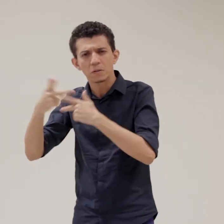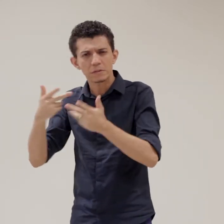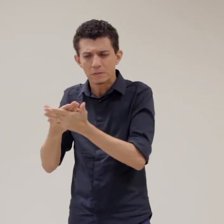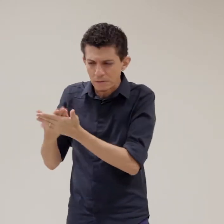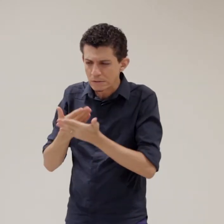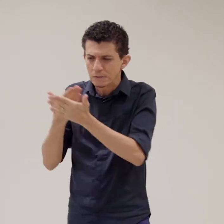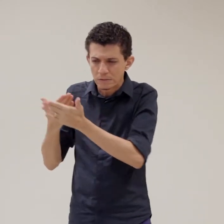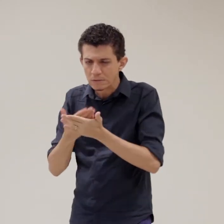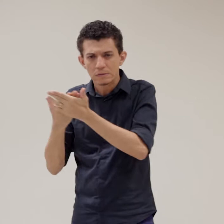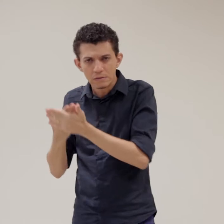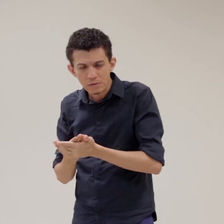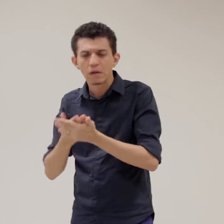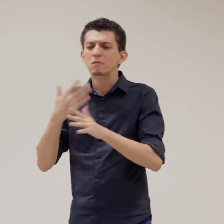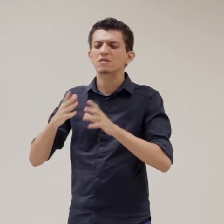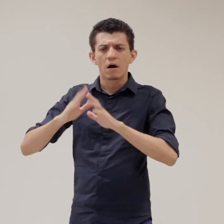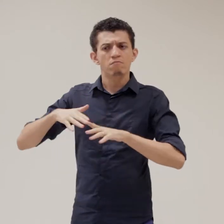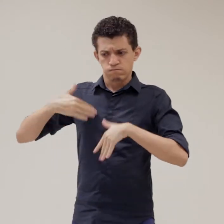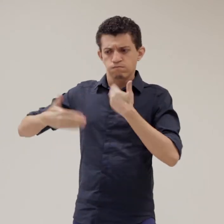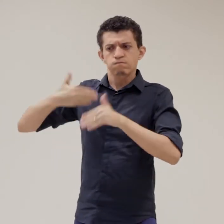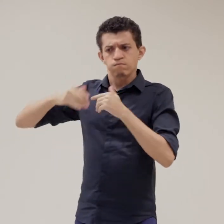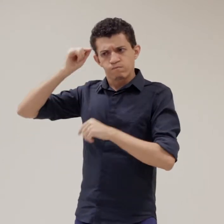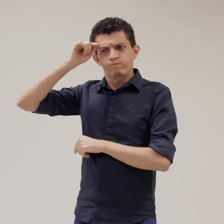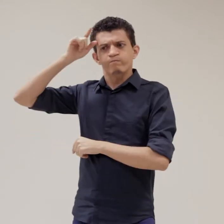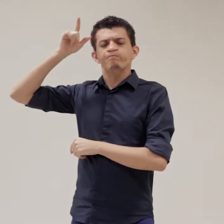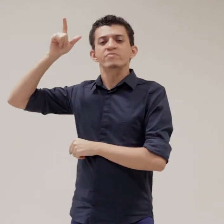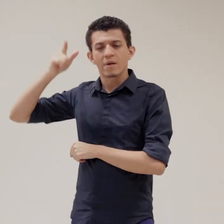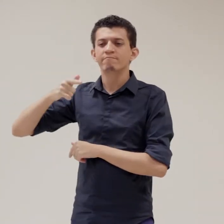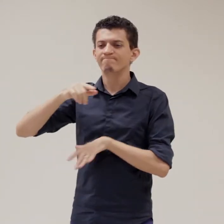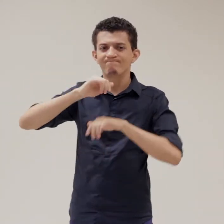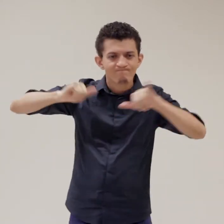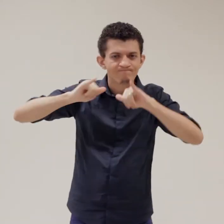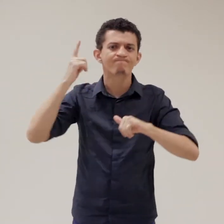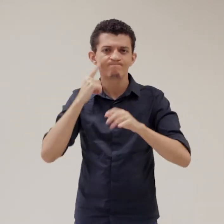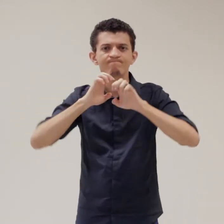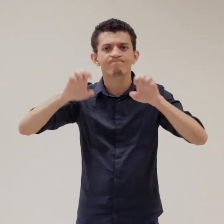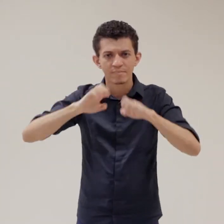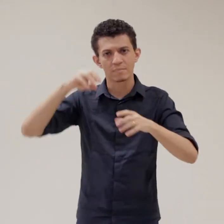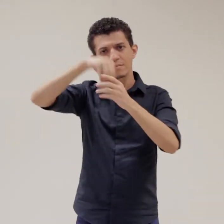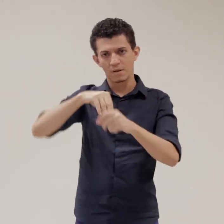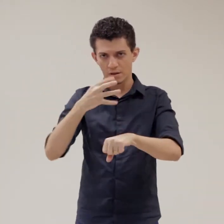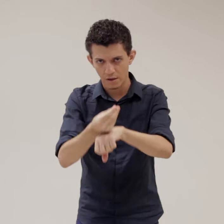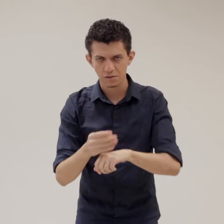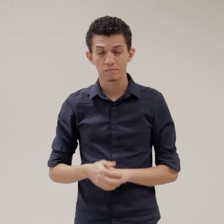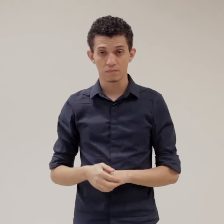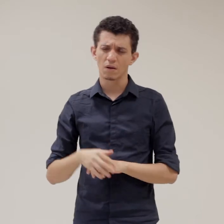igreja. Logo vieram um mestrado em tradução de Libras e doutorado. Hoje, Saulo tem no currículo o título de